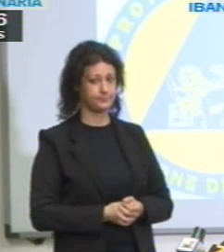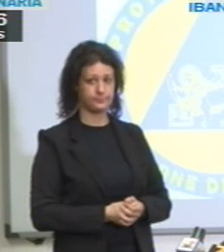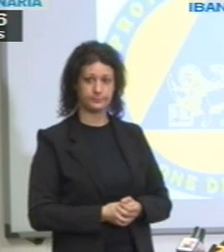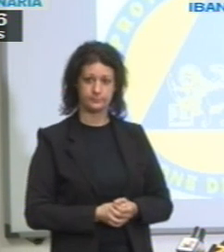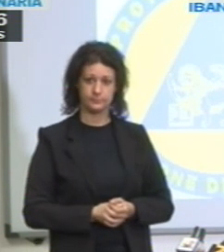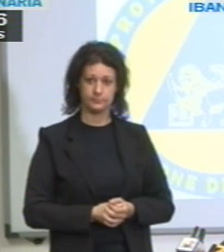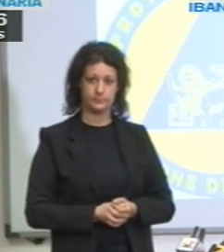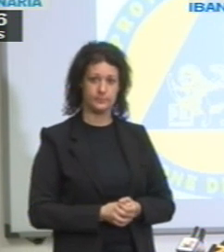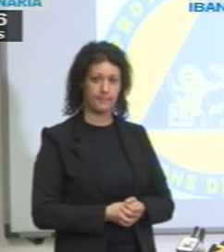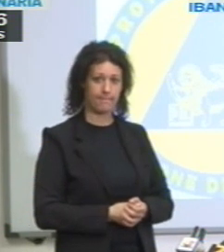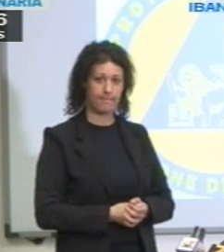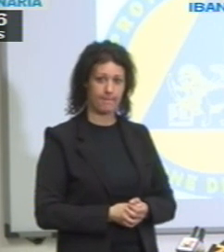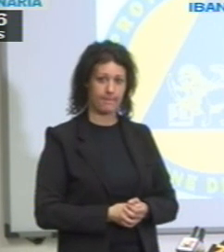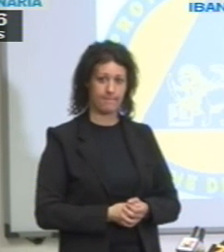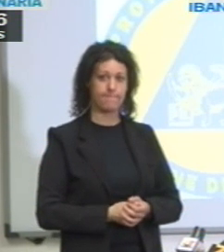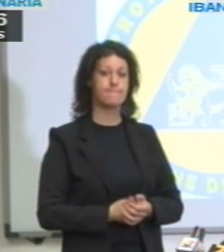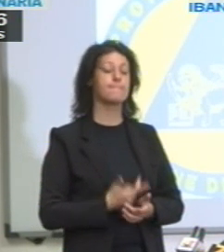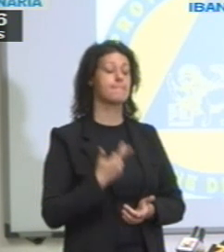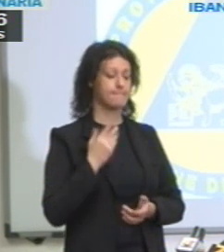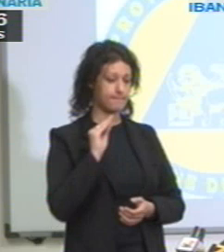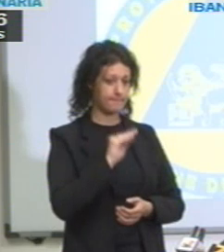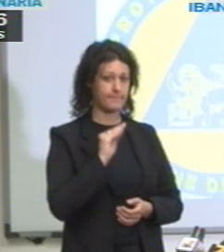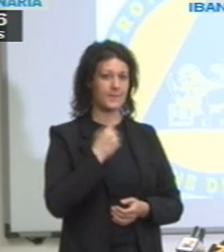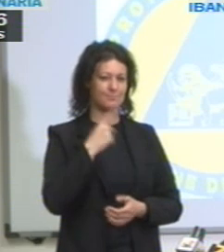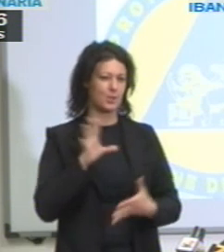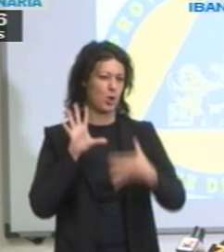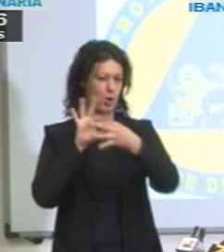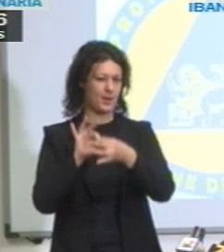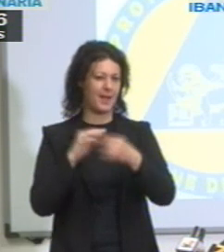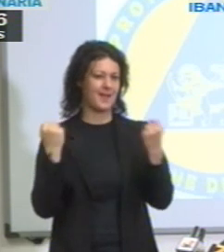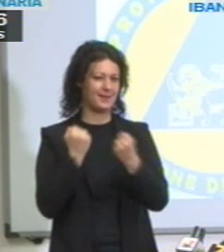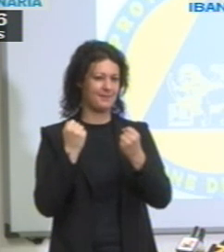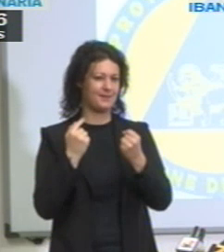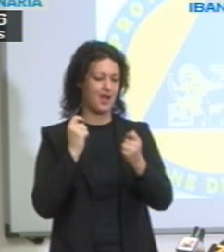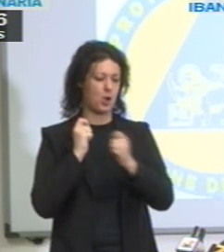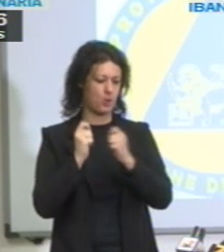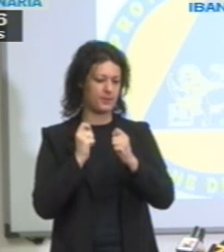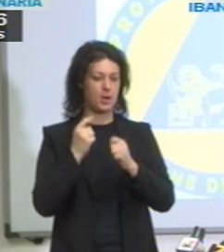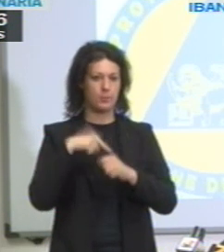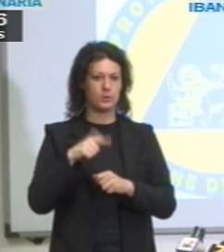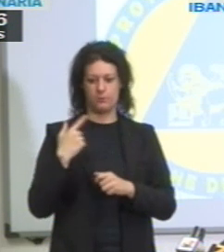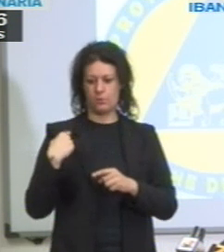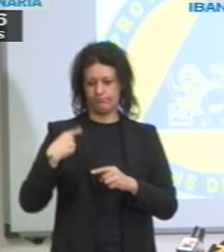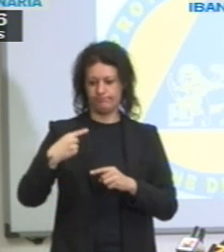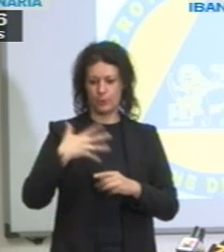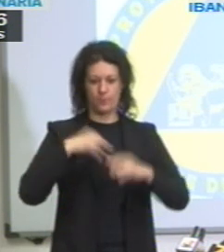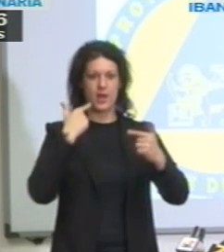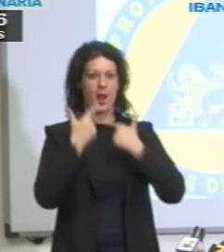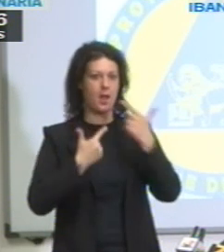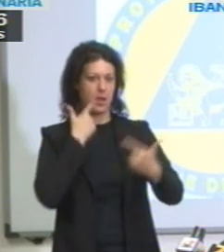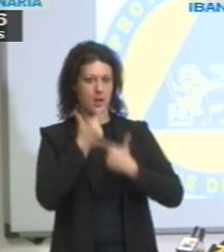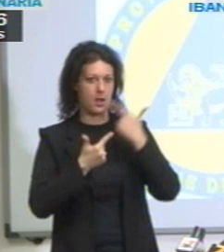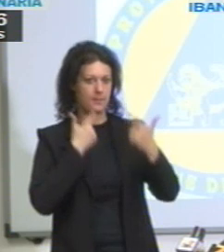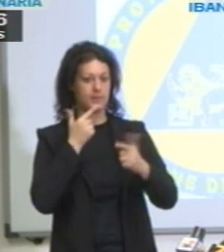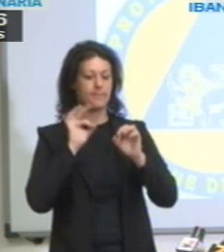era un po', buongiorno, questo è il tema che volevo affrontare con lei, Presidente, visto che abbiamo vissuto in questi giorni, insomma, le lamentele giuste dei